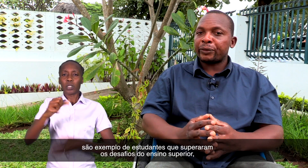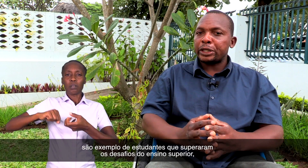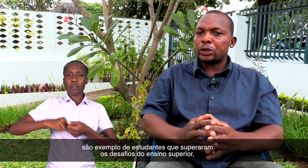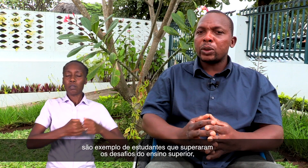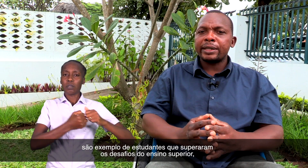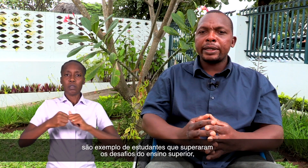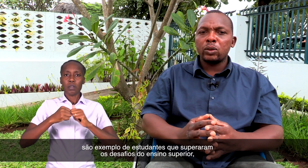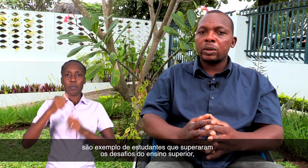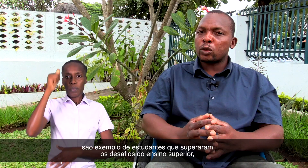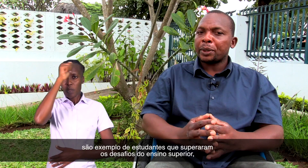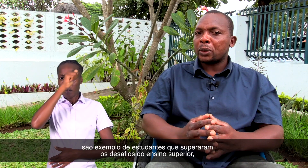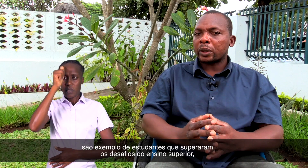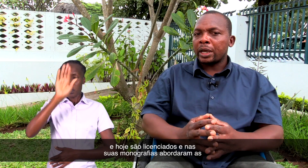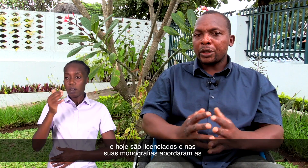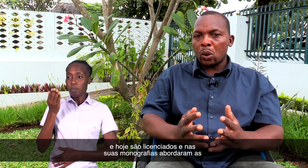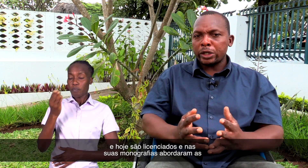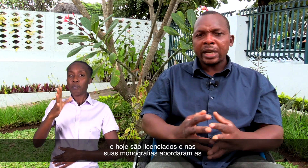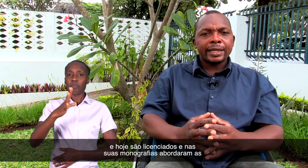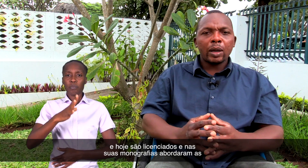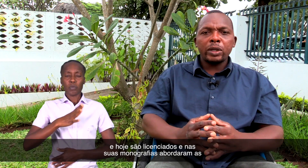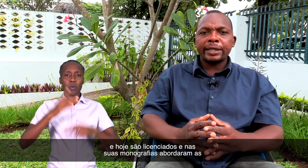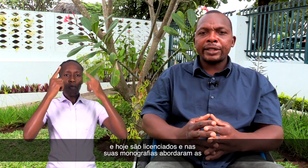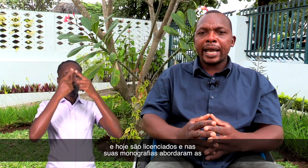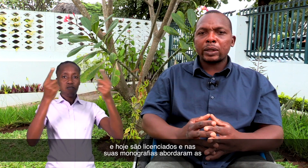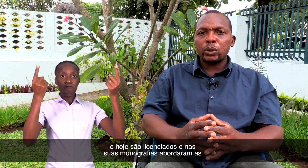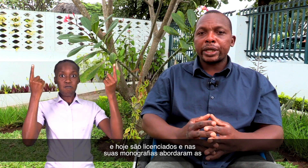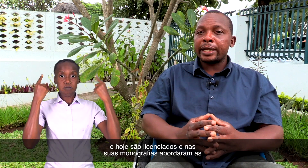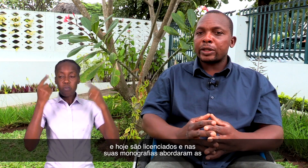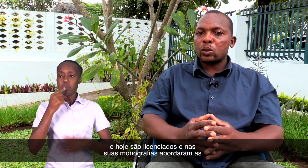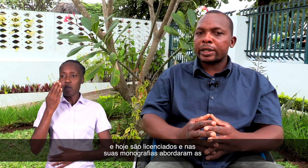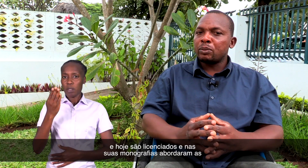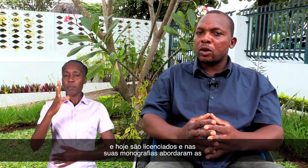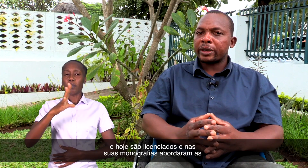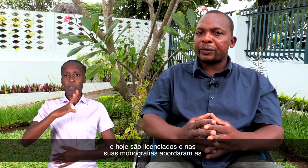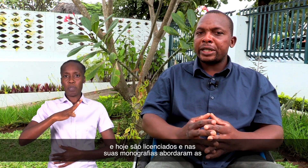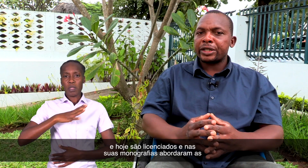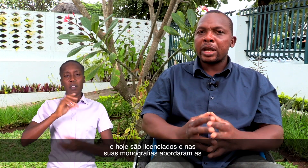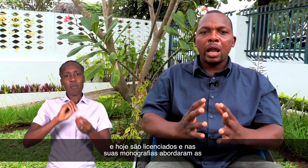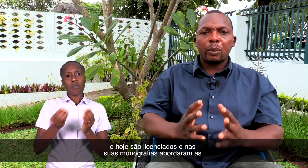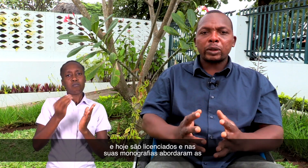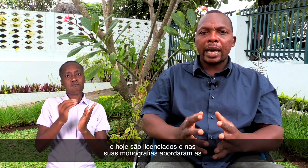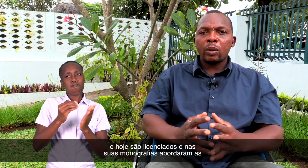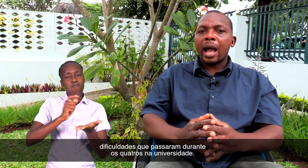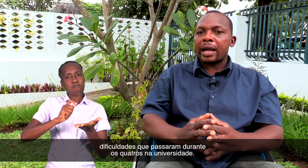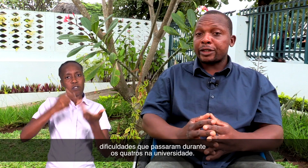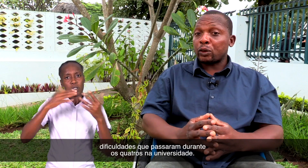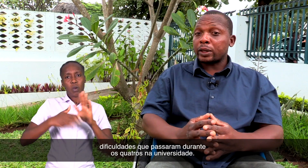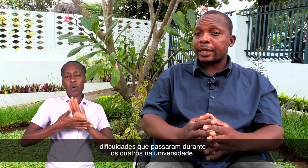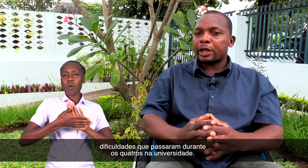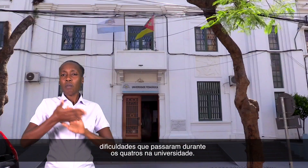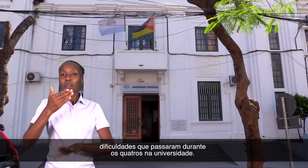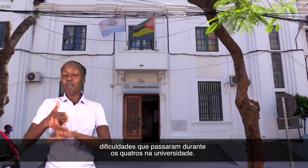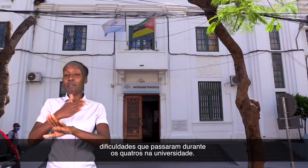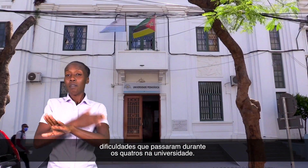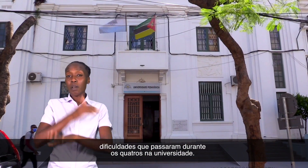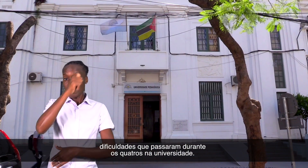os desafios do ensino superior e hoje são licenciados e nas suas monografias abordaram as dificuldades